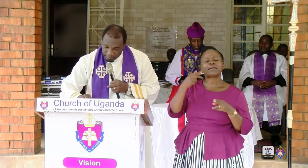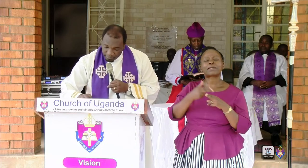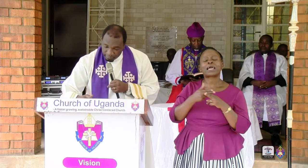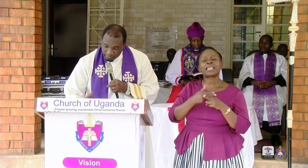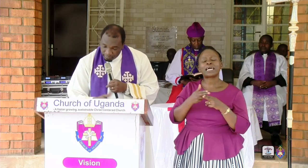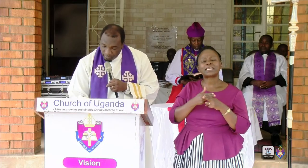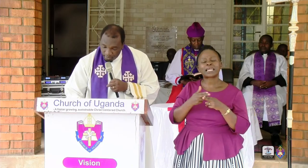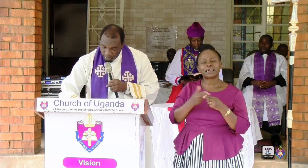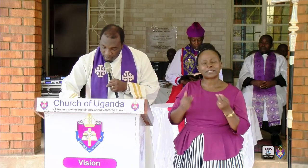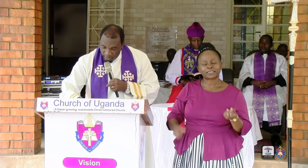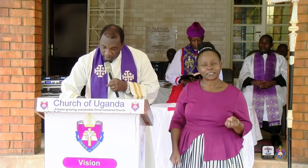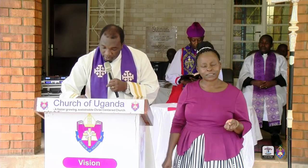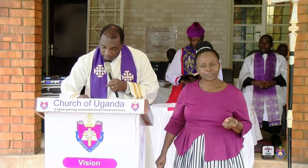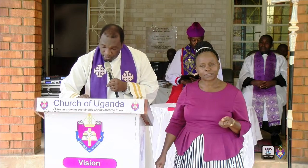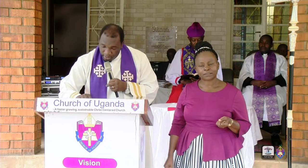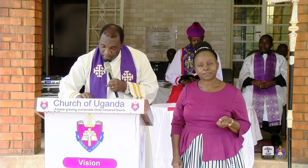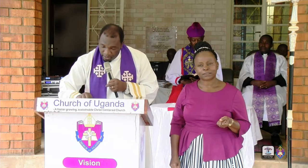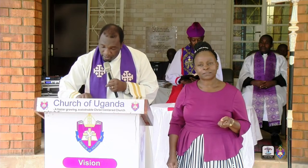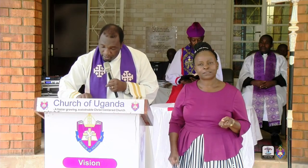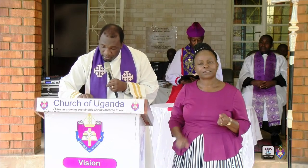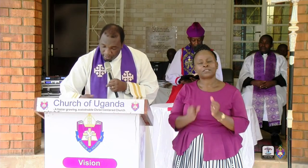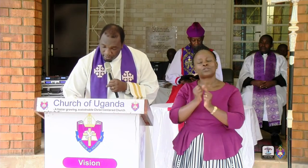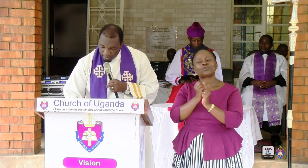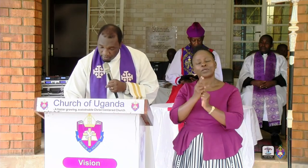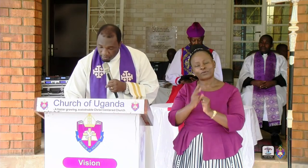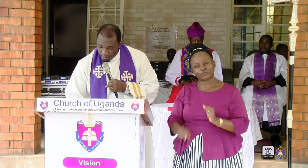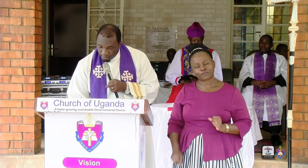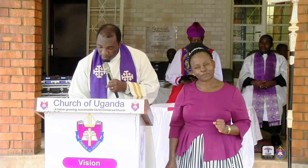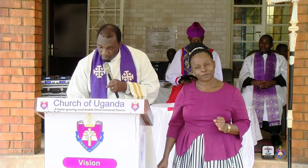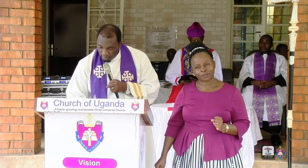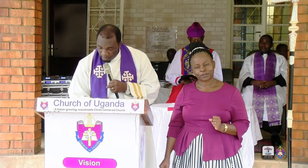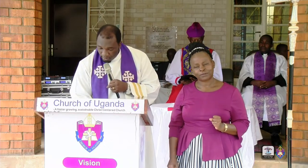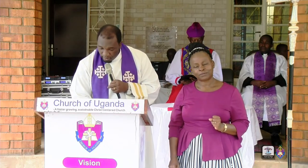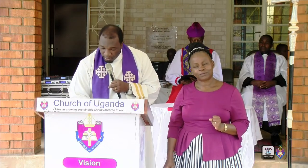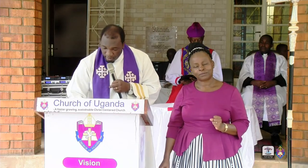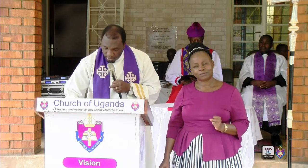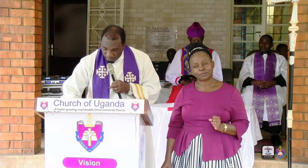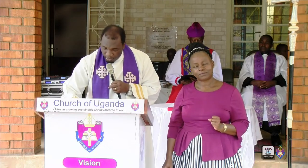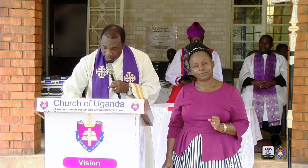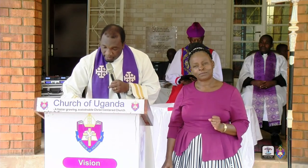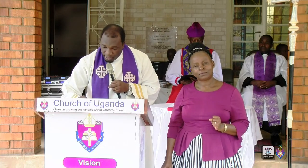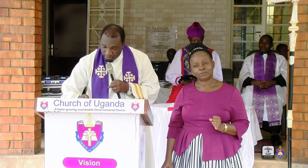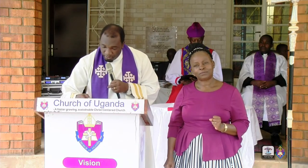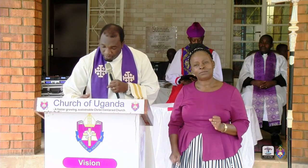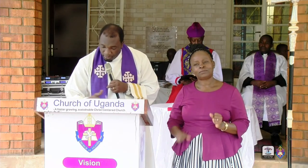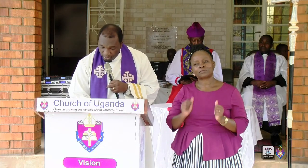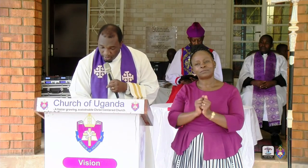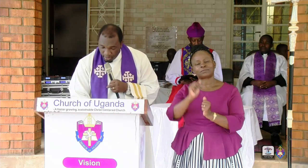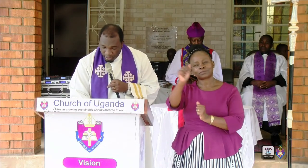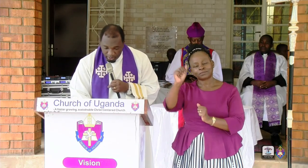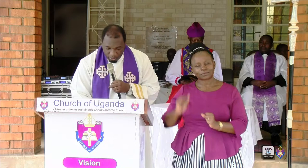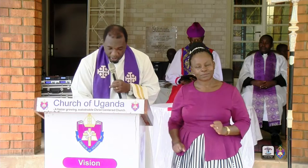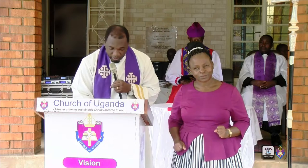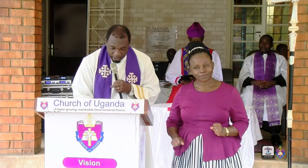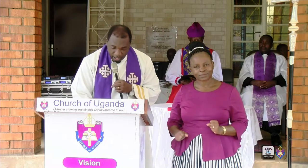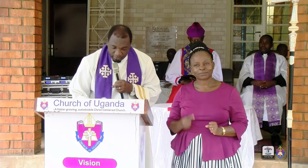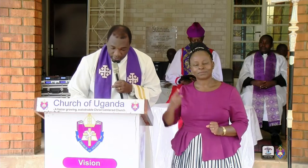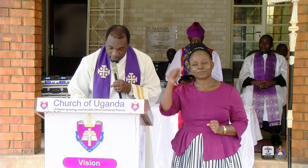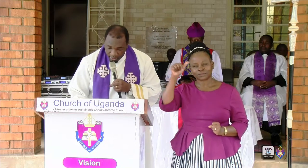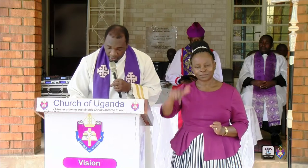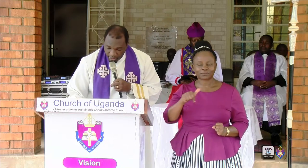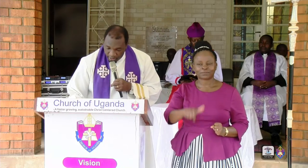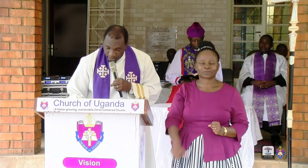kumi na bili 15,